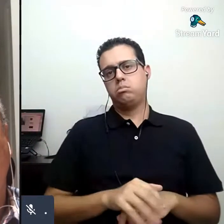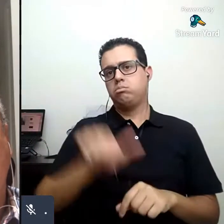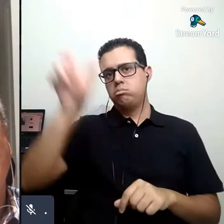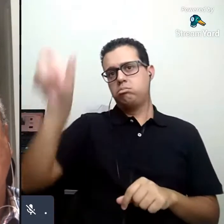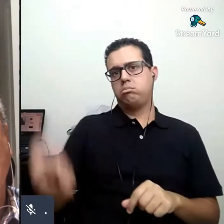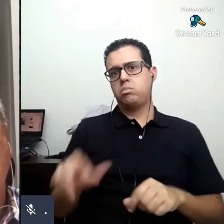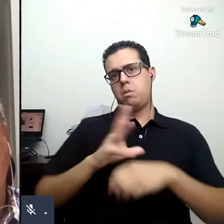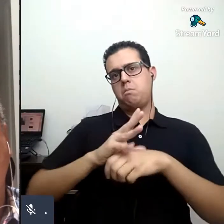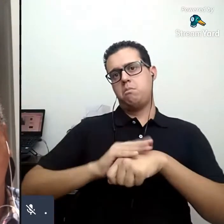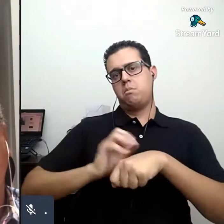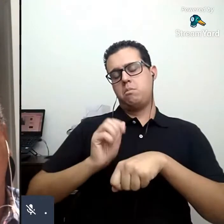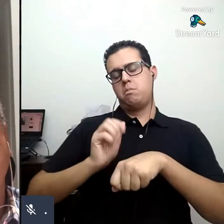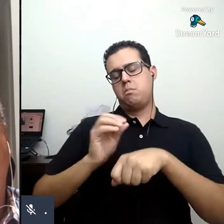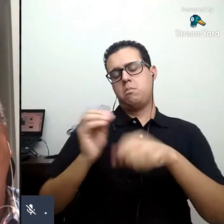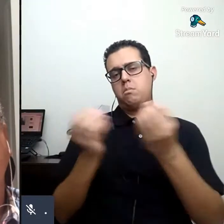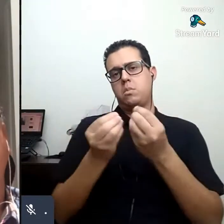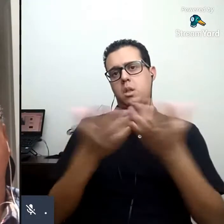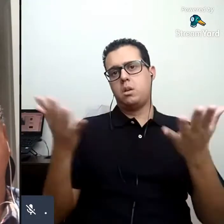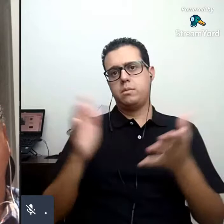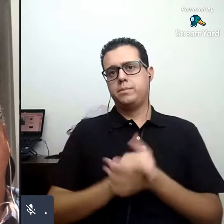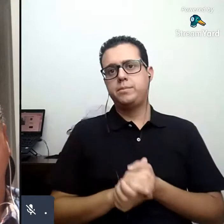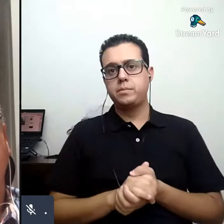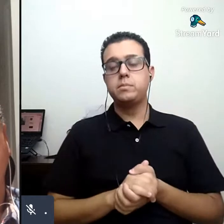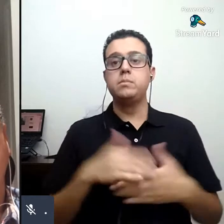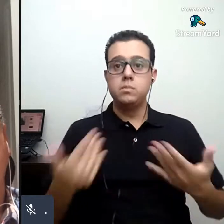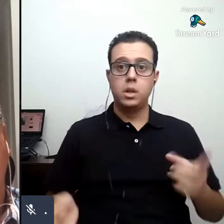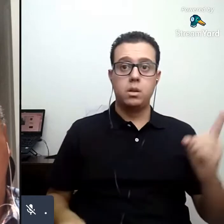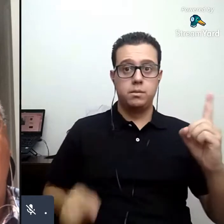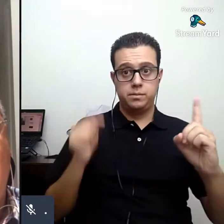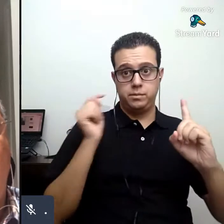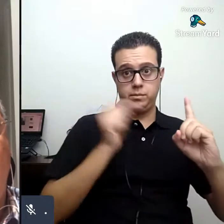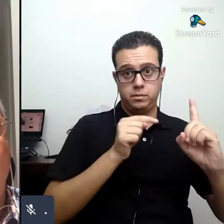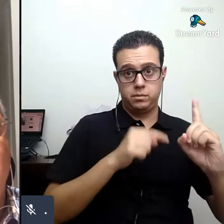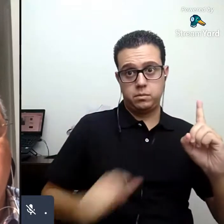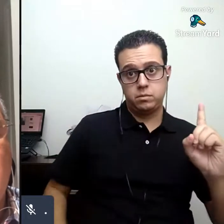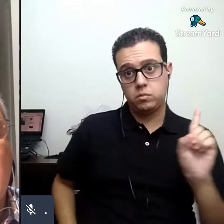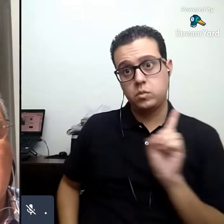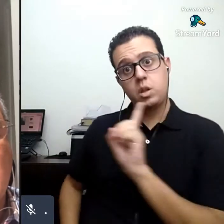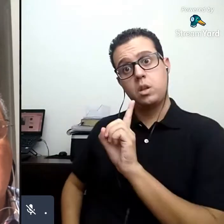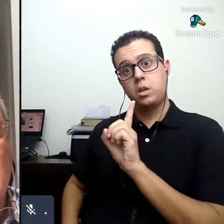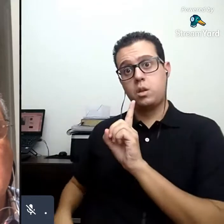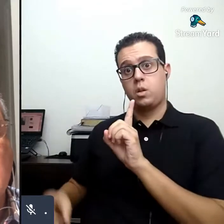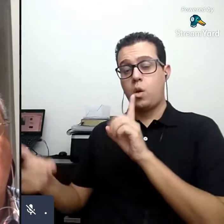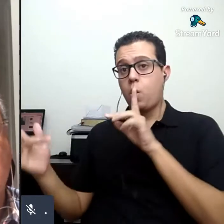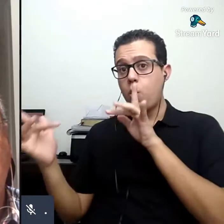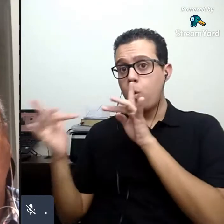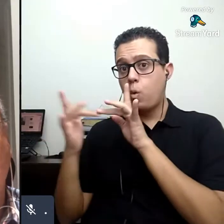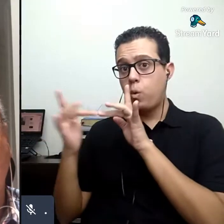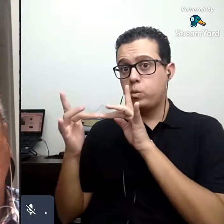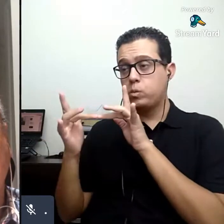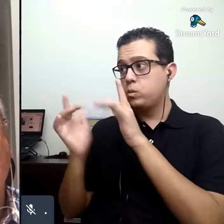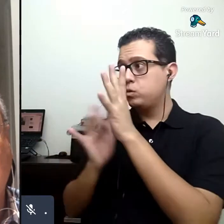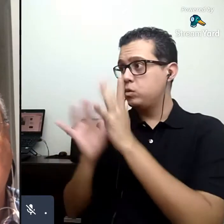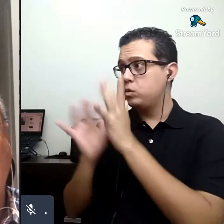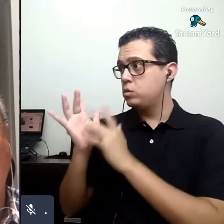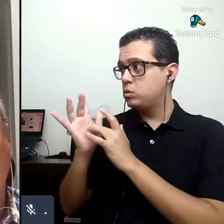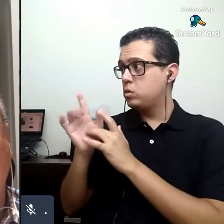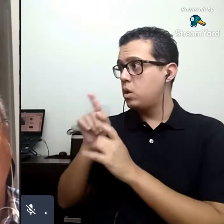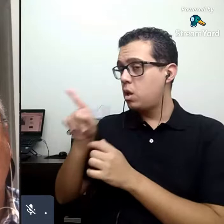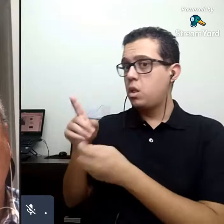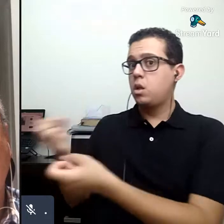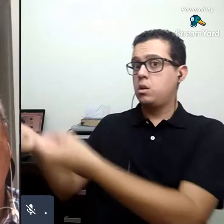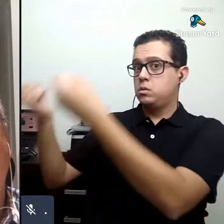E este homem, simplesmente ao ter contato com Jesus, e ao ouvir aquilo que ele diz a respeito do que as pessoas